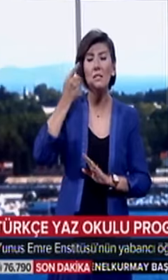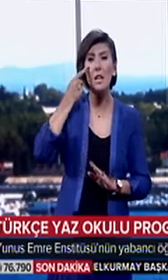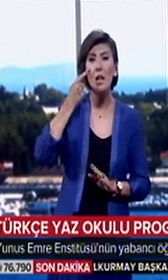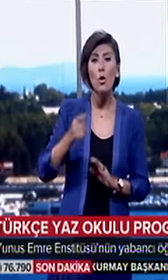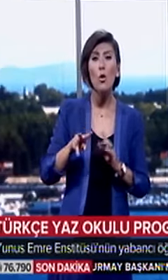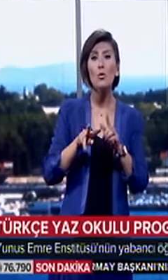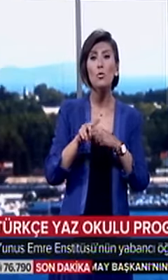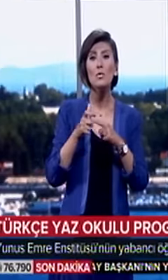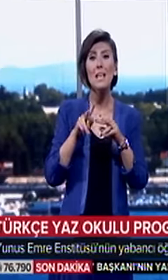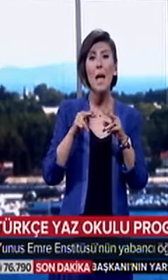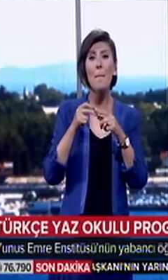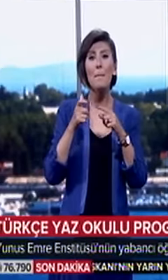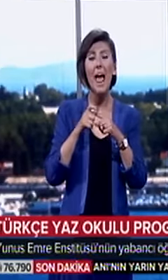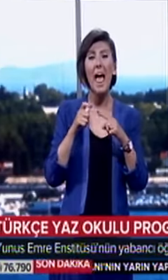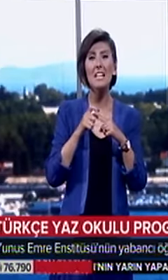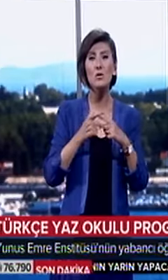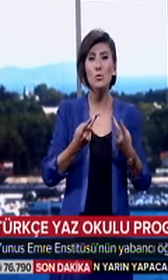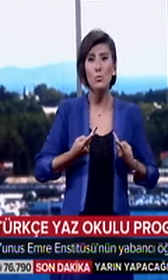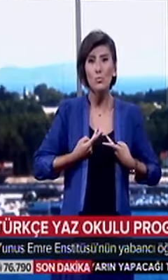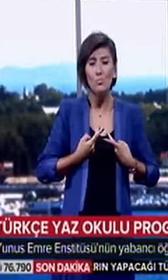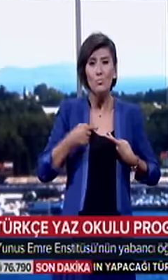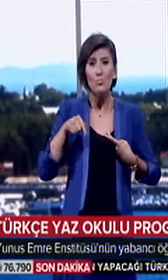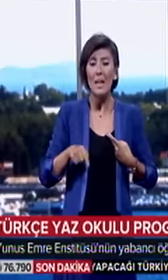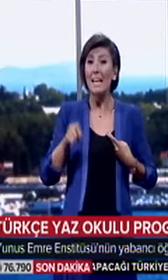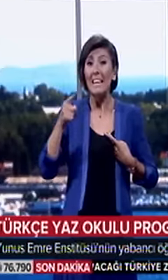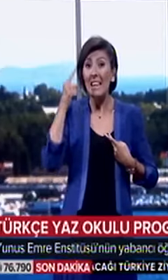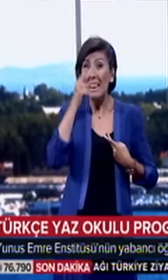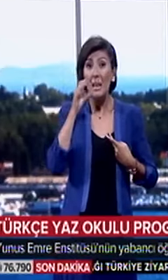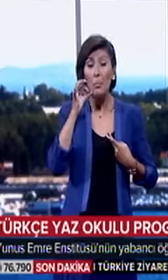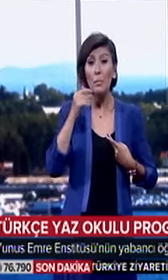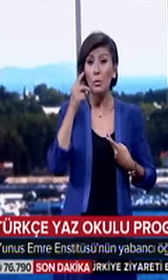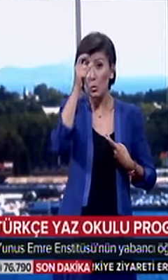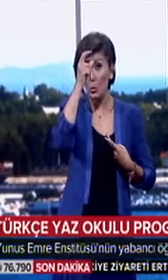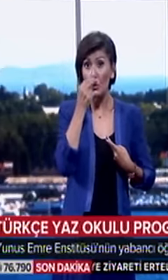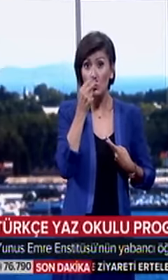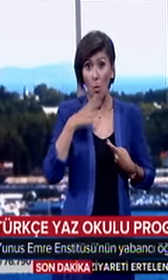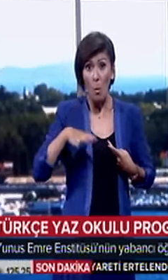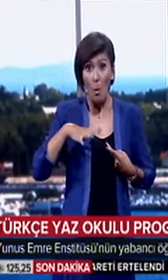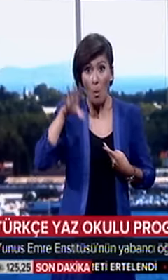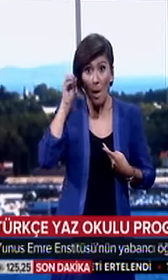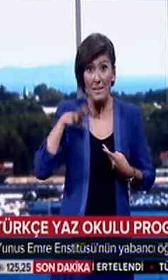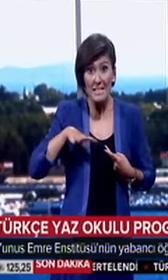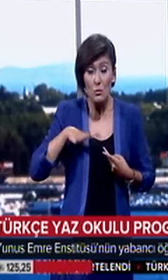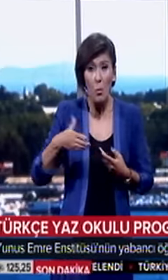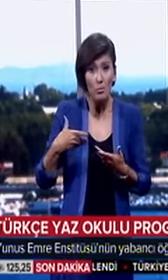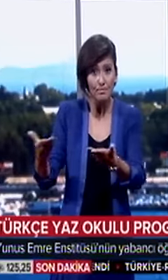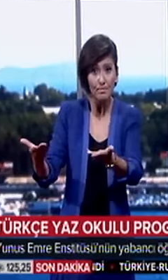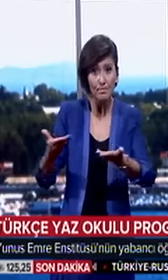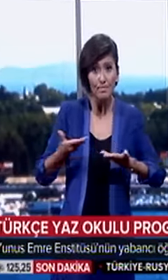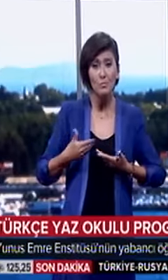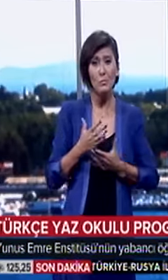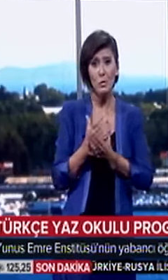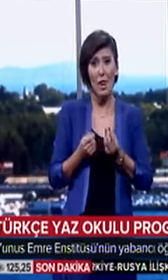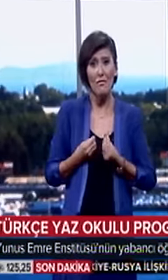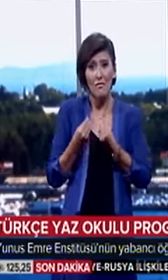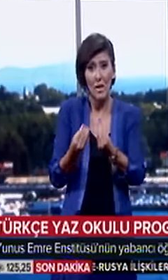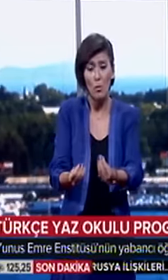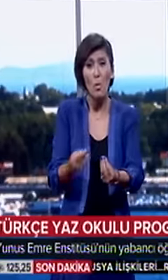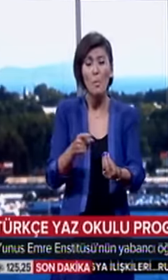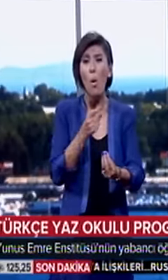de Yunus Emre Enstitüsü olarak kim Türkçe öğrenmek istiyorsa onlara destek vermeyi, onlara imkan sunmayı görev addetmiş bulunmaktayız. Enstitü